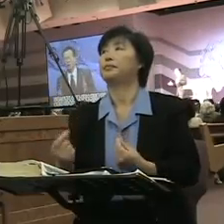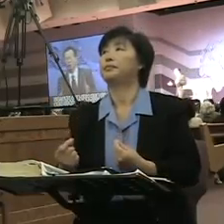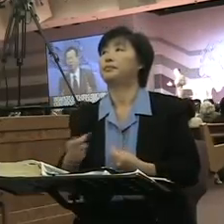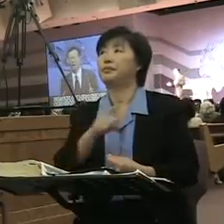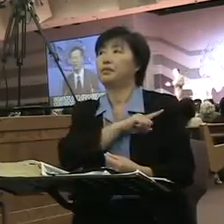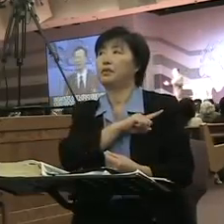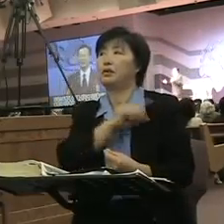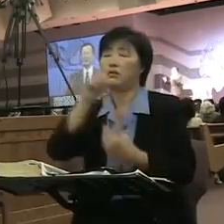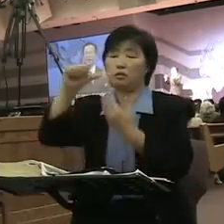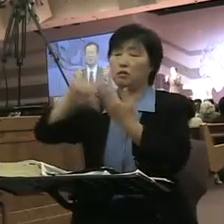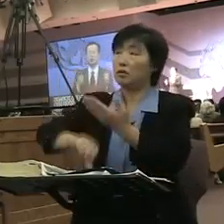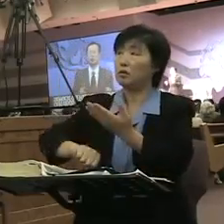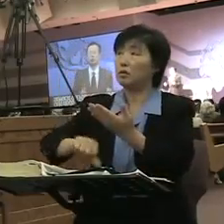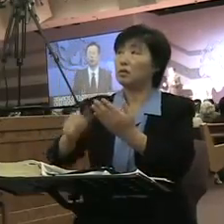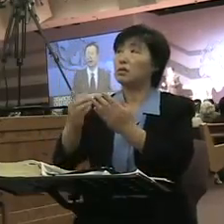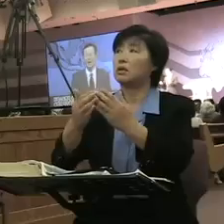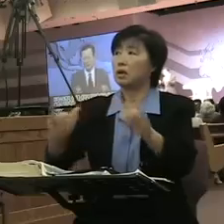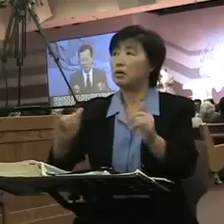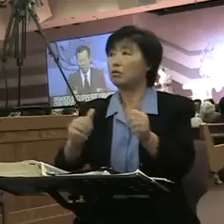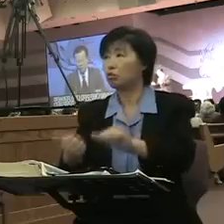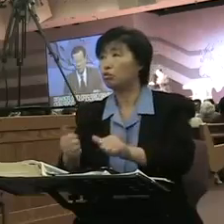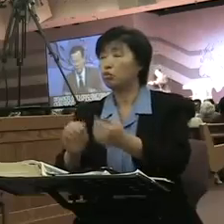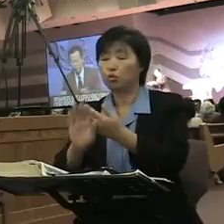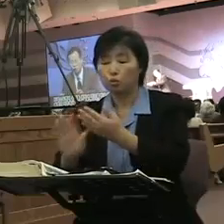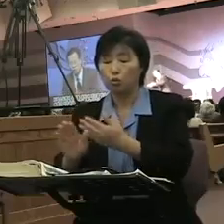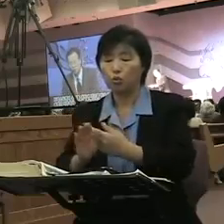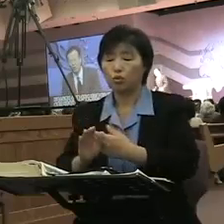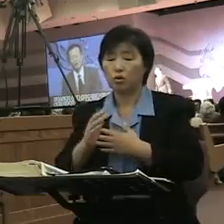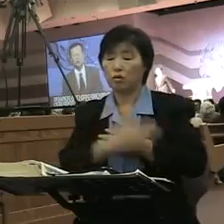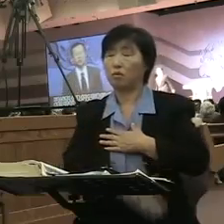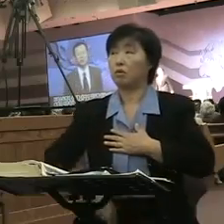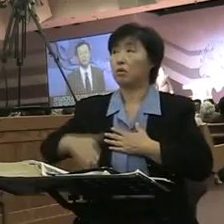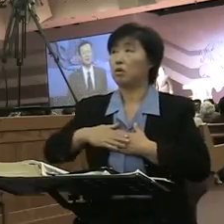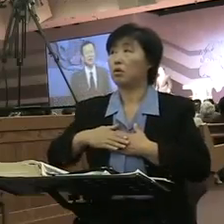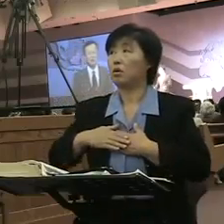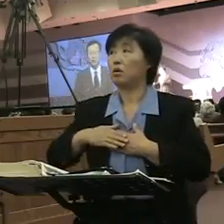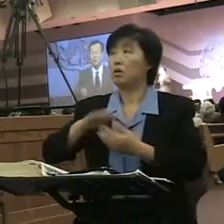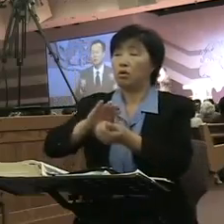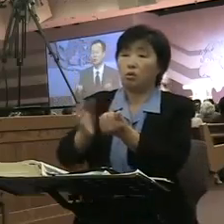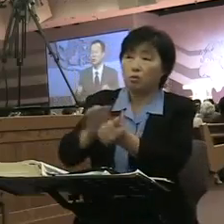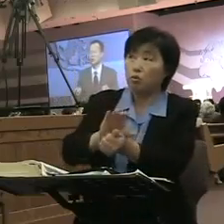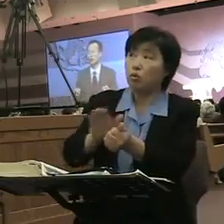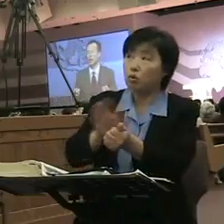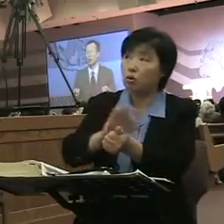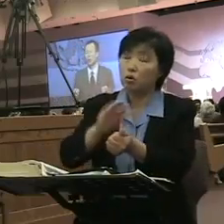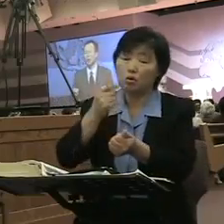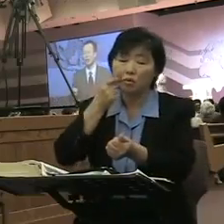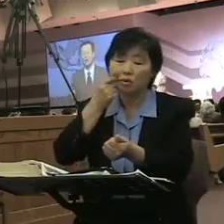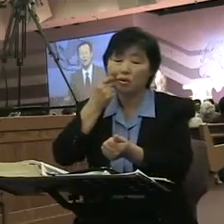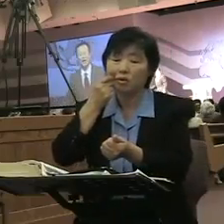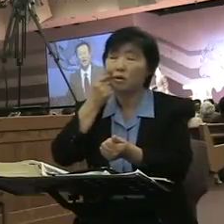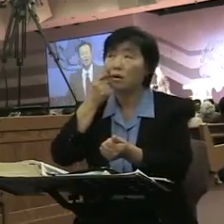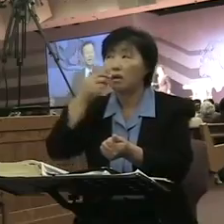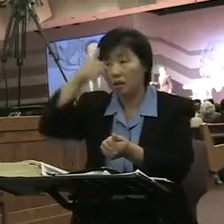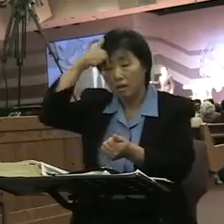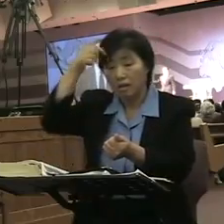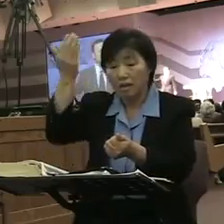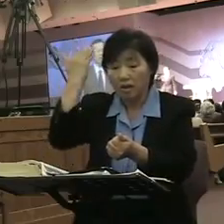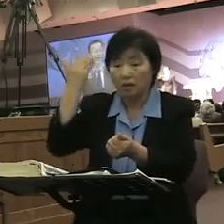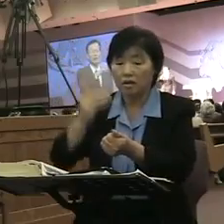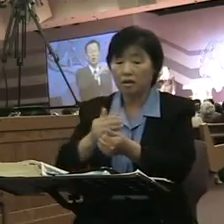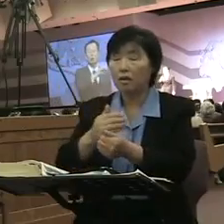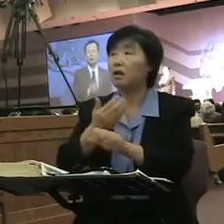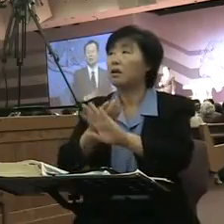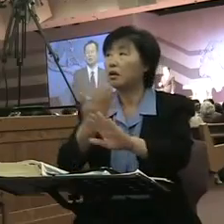가장 큰 저주란 사람이 죽은 후에 그 시신이 묻히지 못하는 것입니다. 시신이 묻히지 못하고 옛날에 다른